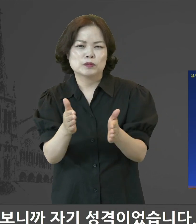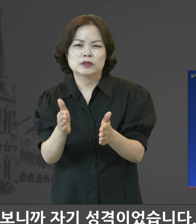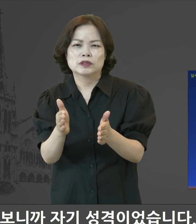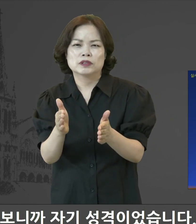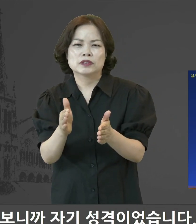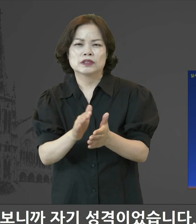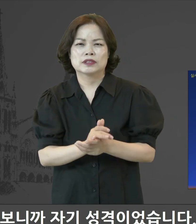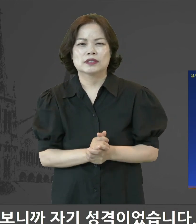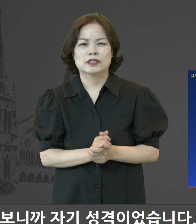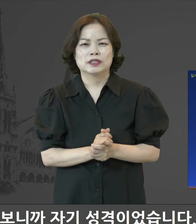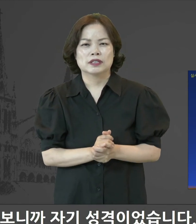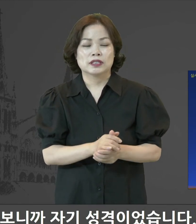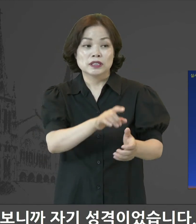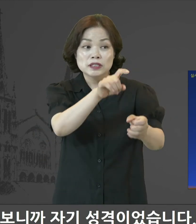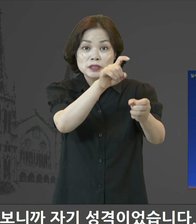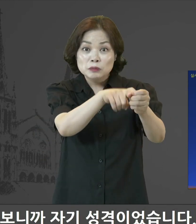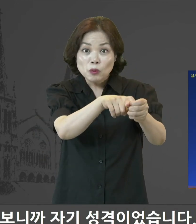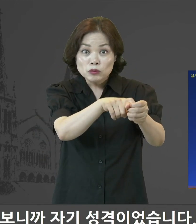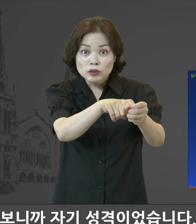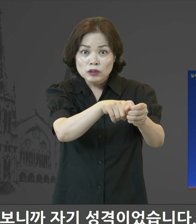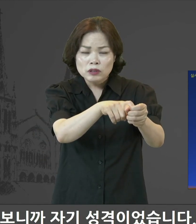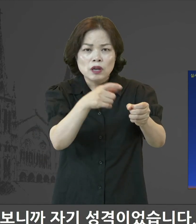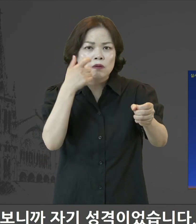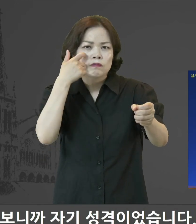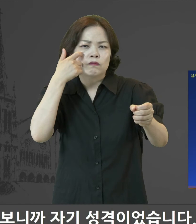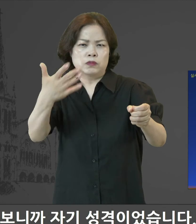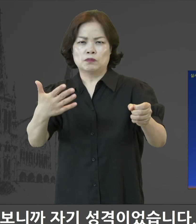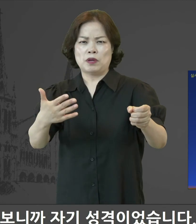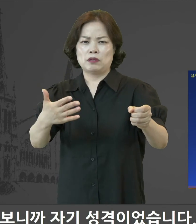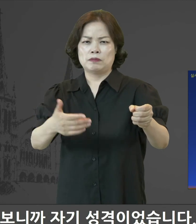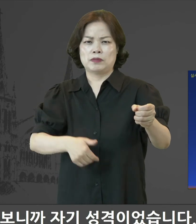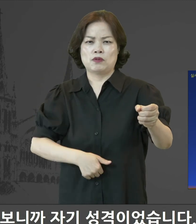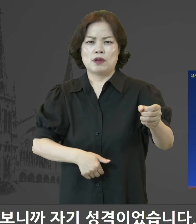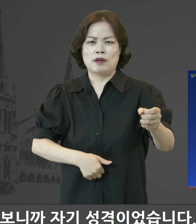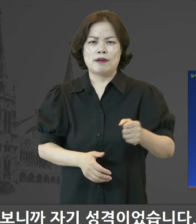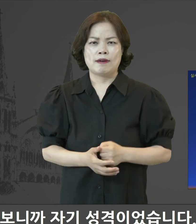것은 그 목적이 분명해야 됩니다.